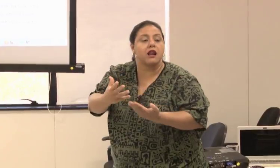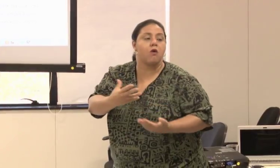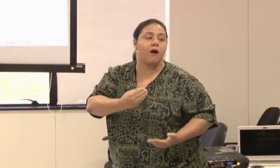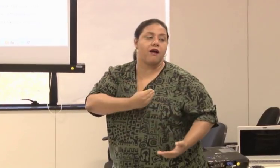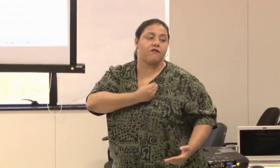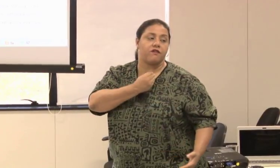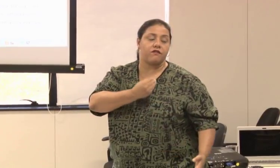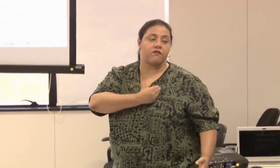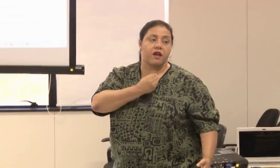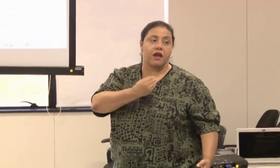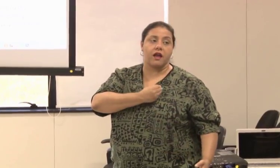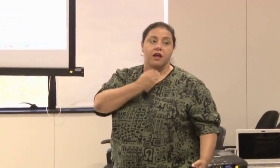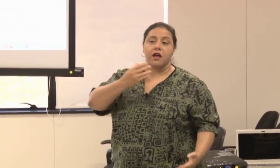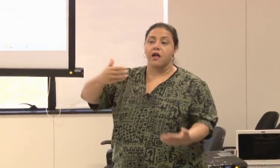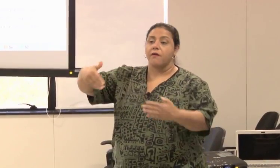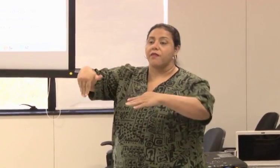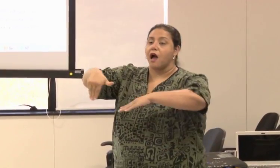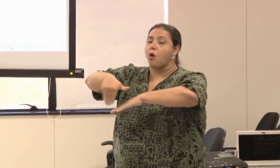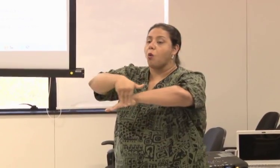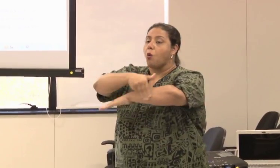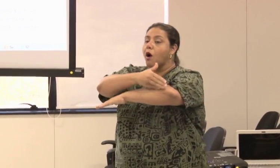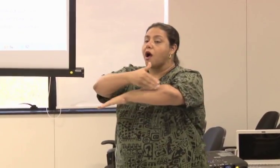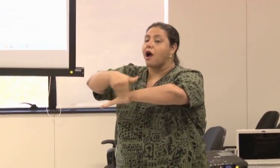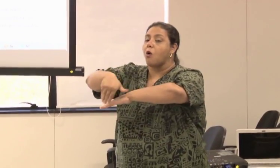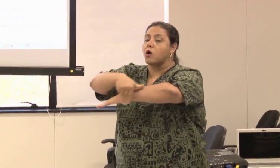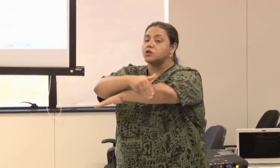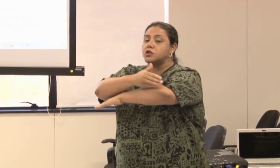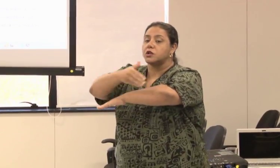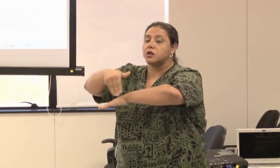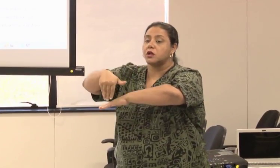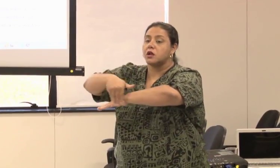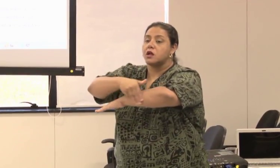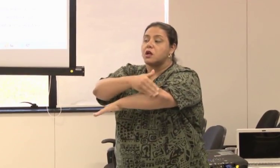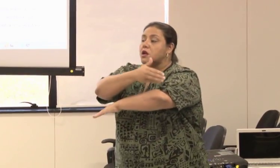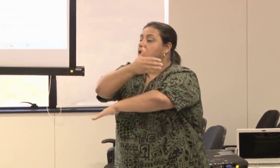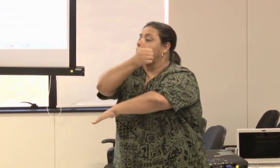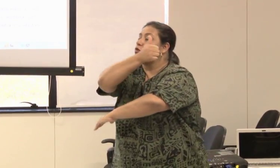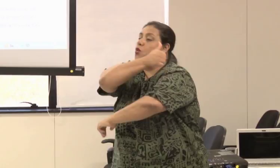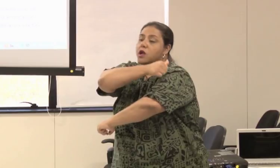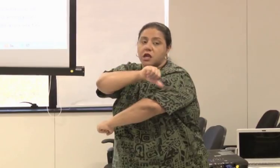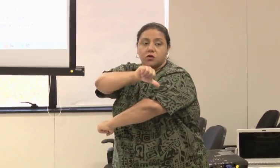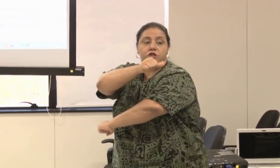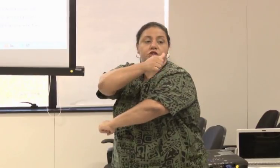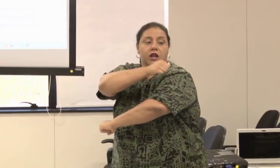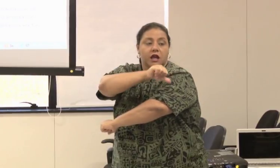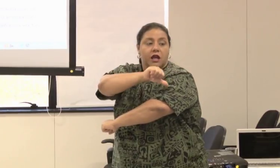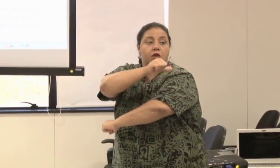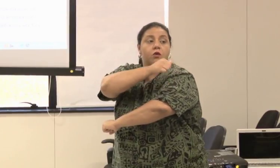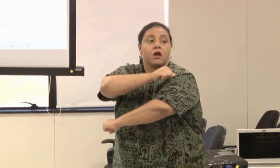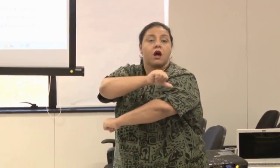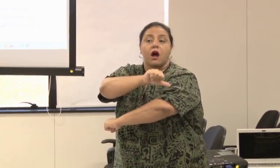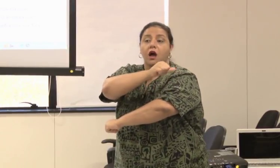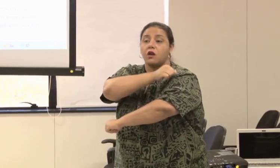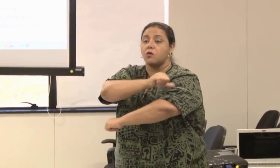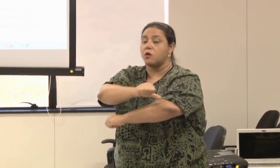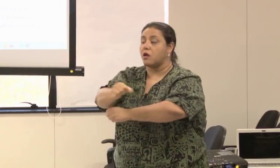começaram a viver na rua, aonde? Do Rio de Janeiro, ano